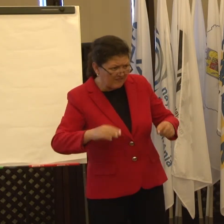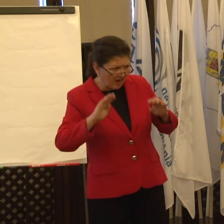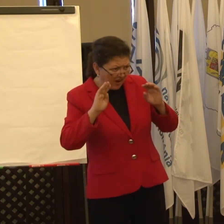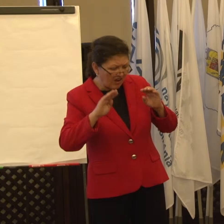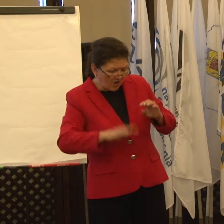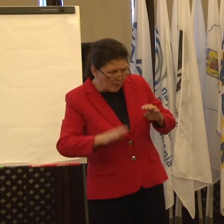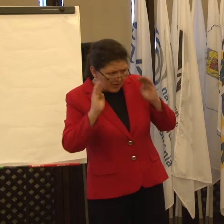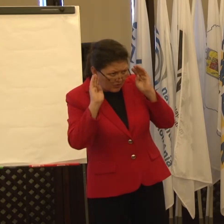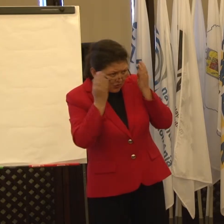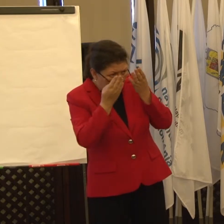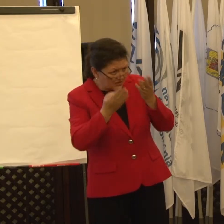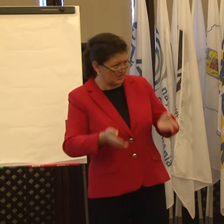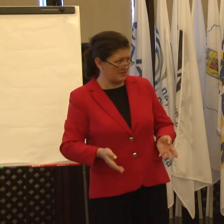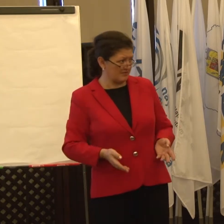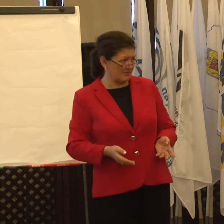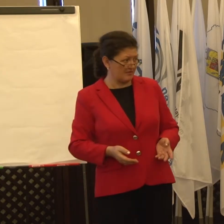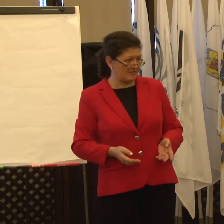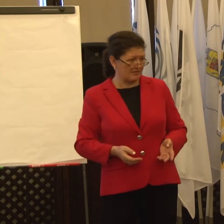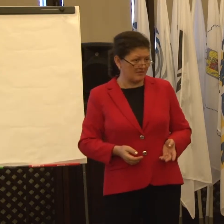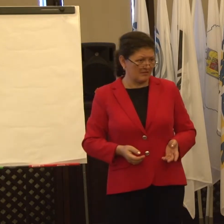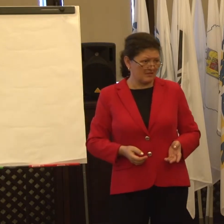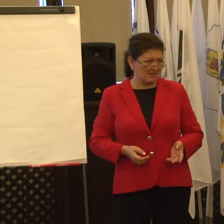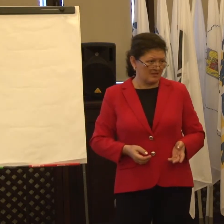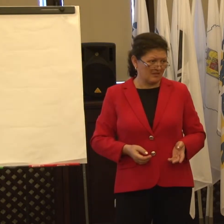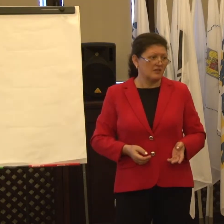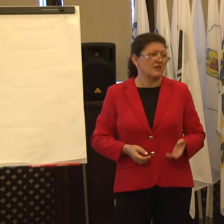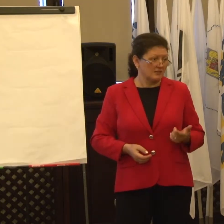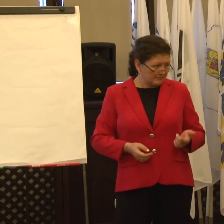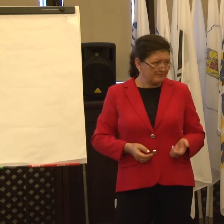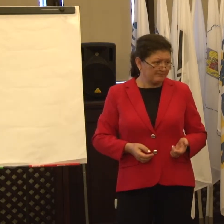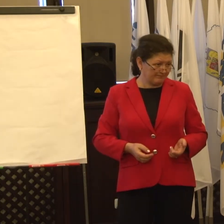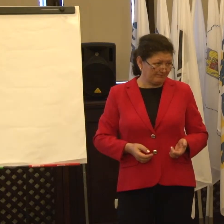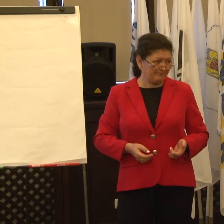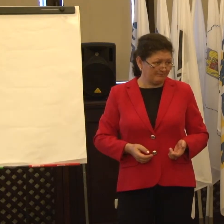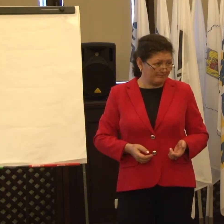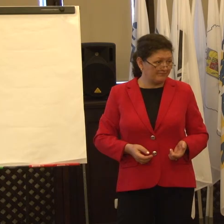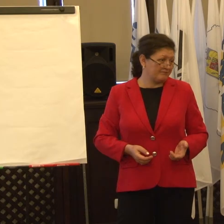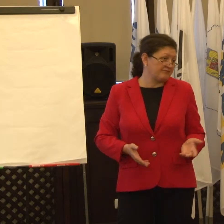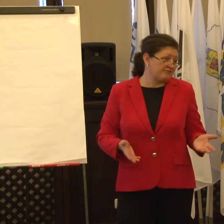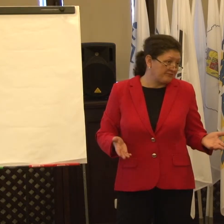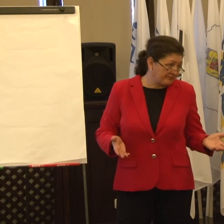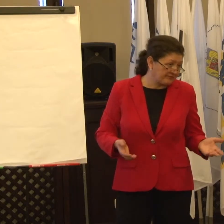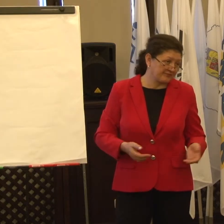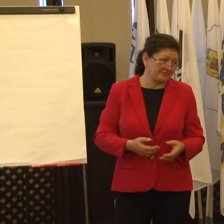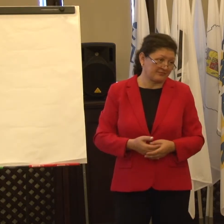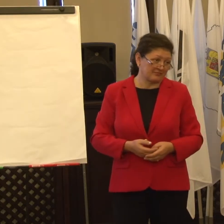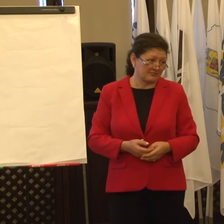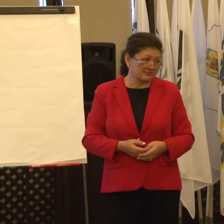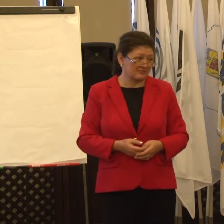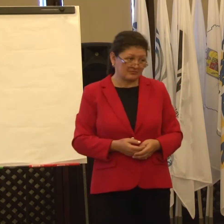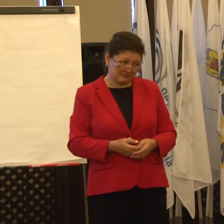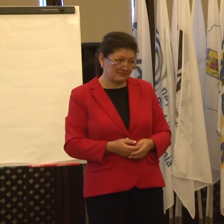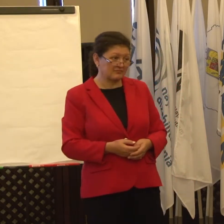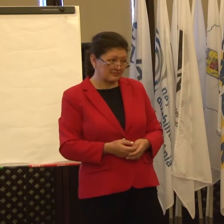Suficient? Mai putem spune ceva? Cam aceasta este atitudinea.